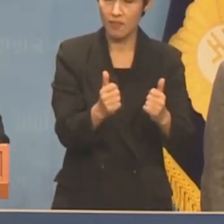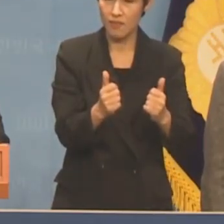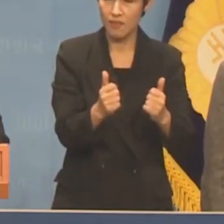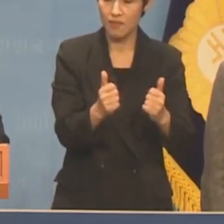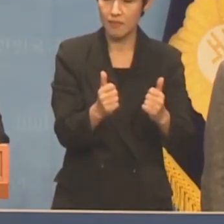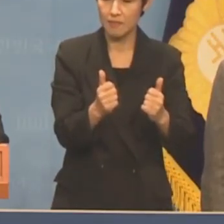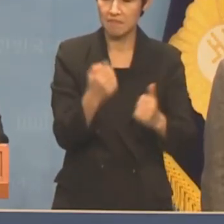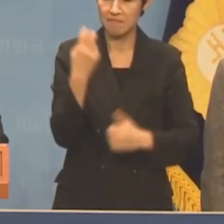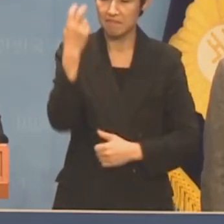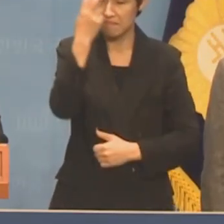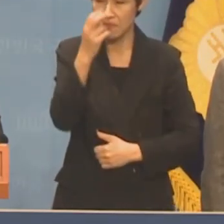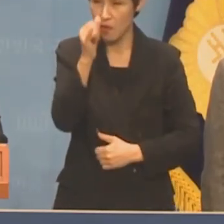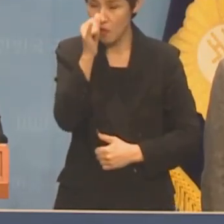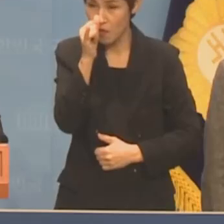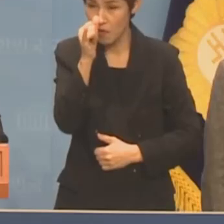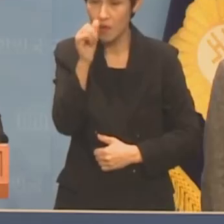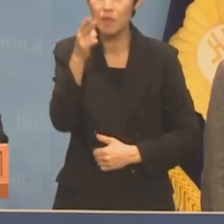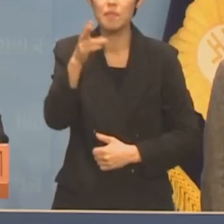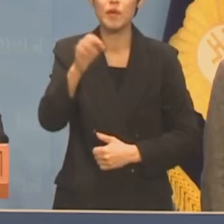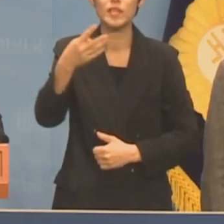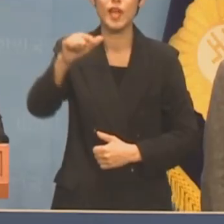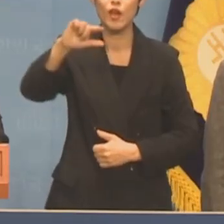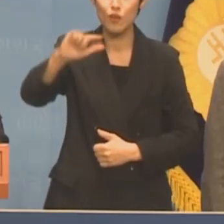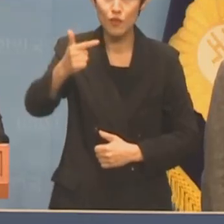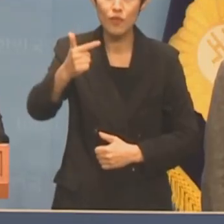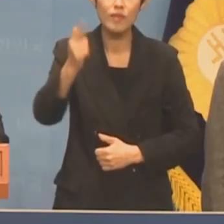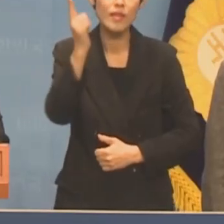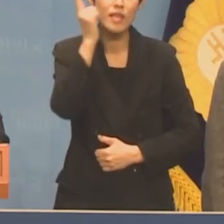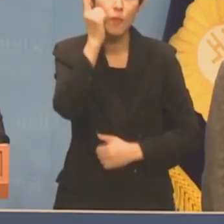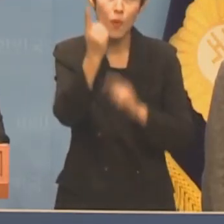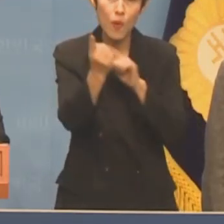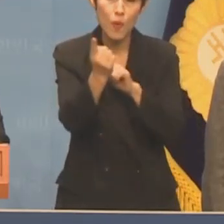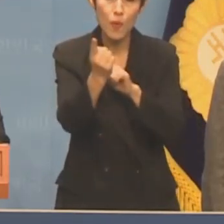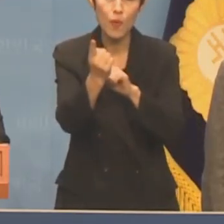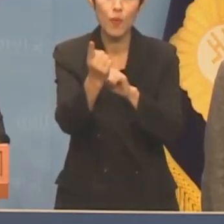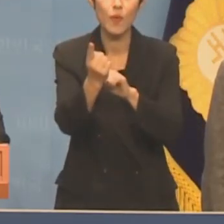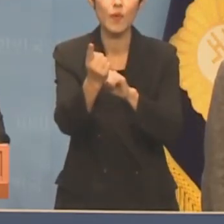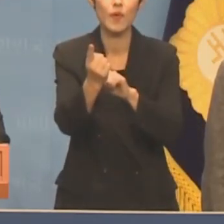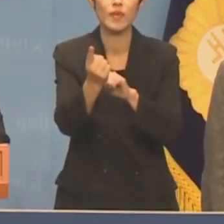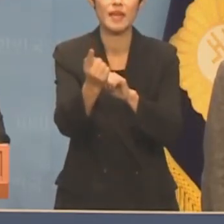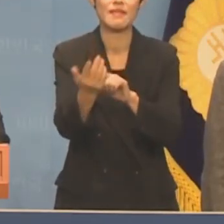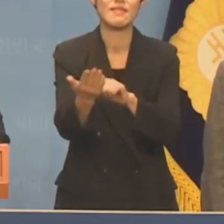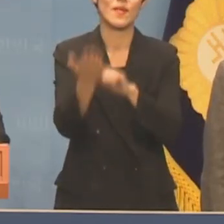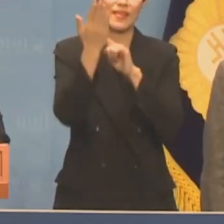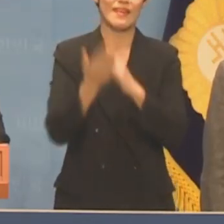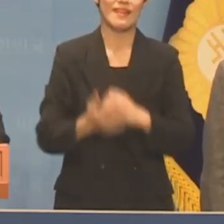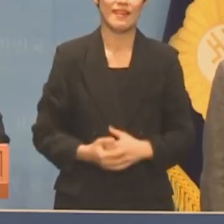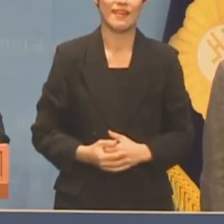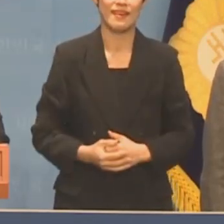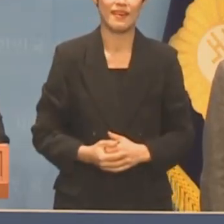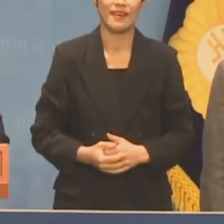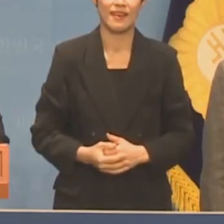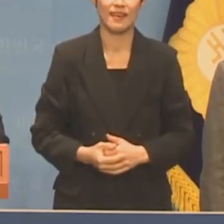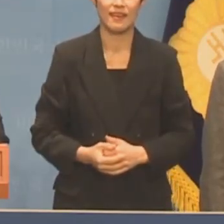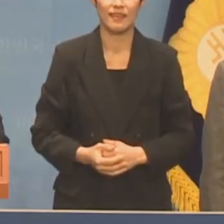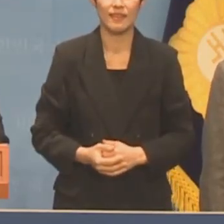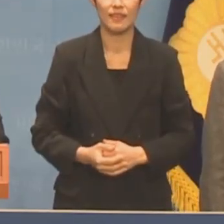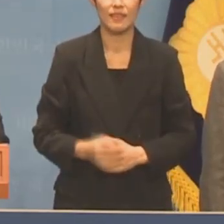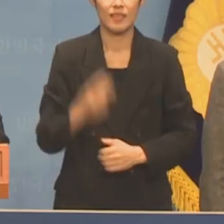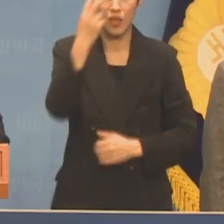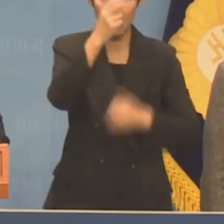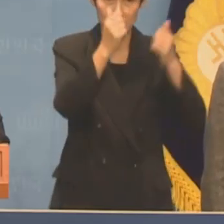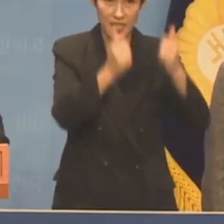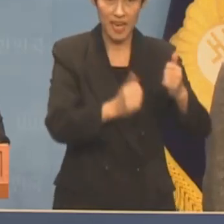파악하고 있는 명태균의 황금폰에서 나왔다고 언론인들이 검찰의